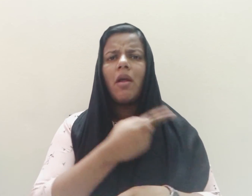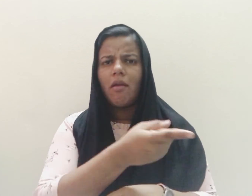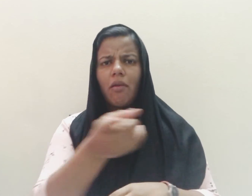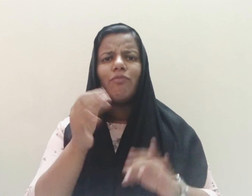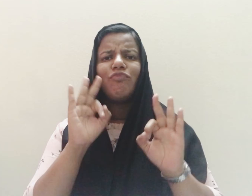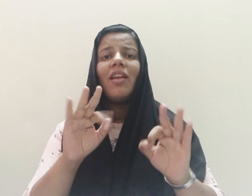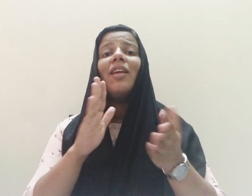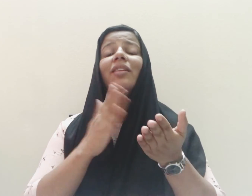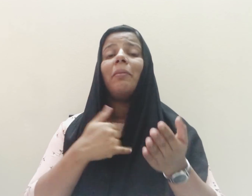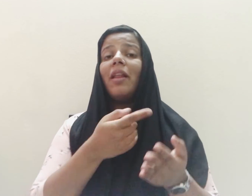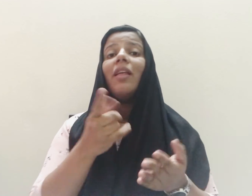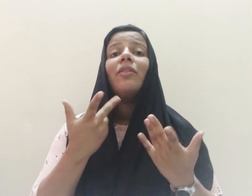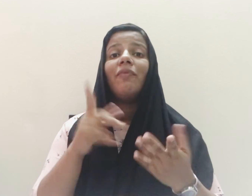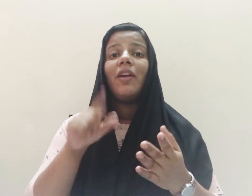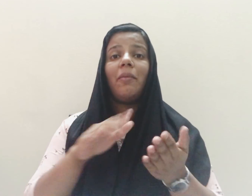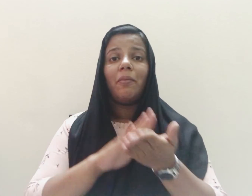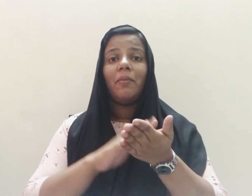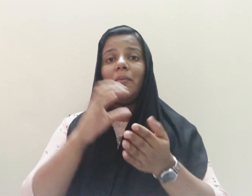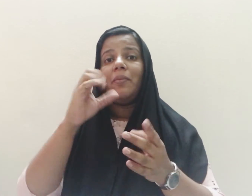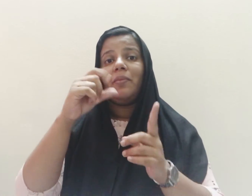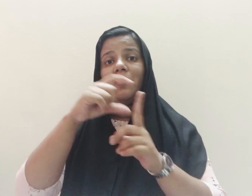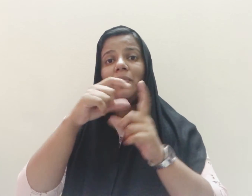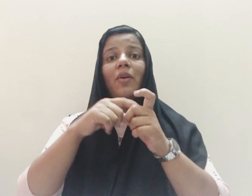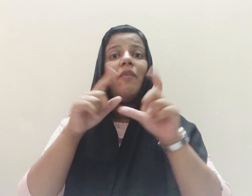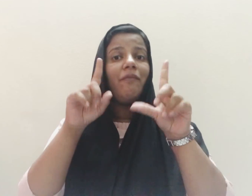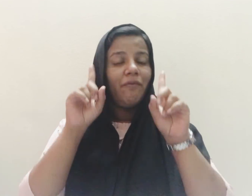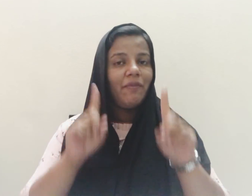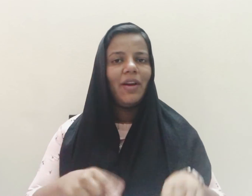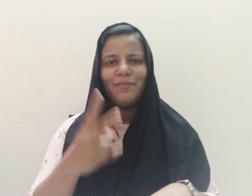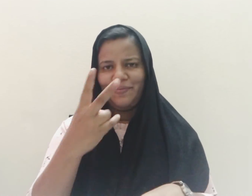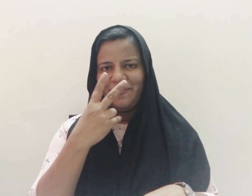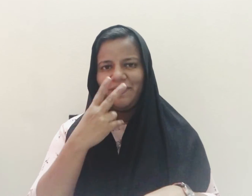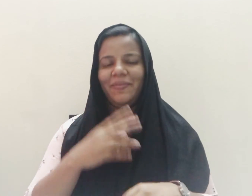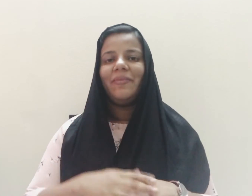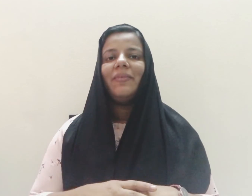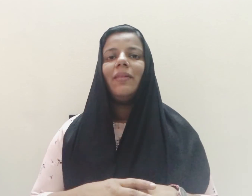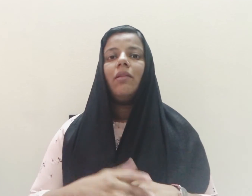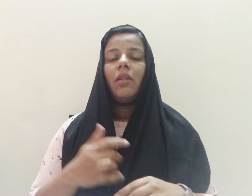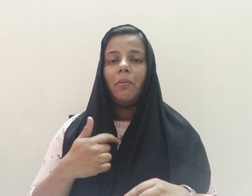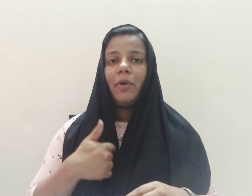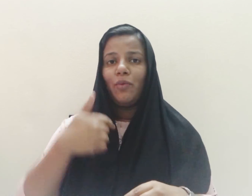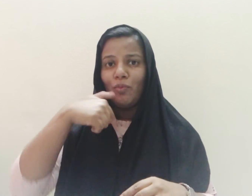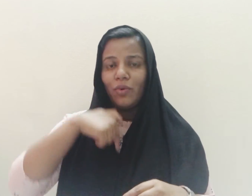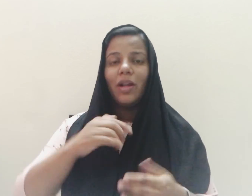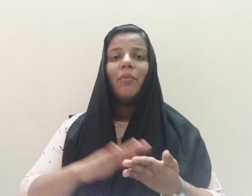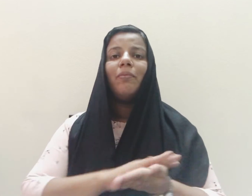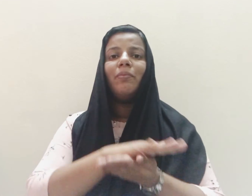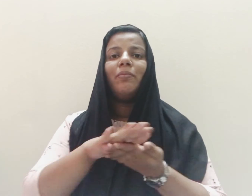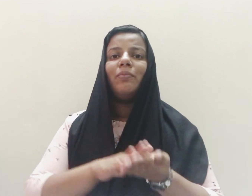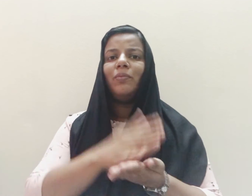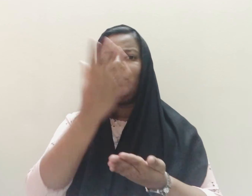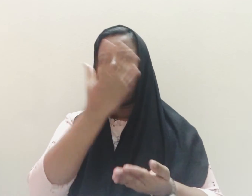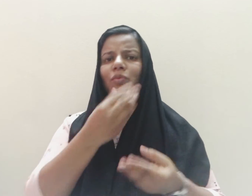സഭകൾക്ക് മാതൃകയായിരിക്കും. നമ്മൾ മറ്റുള്ളവർക്കും മാതൃകയായിരിക്കണം. ആമേൻ ഇങ്ങോട്ട് നോക്കിക്കുക, അതിനാണ് നമ്മുടെ ഉള്ളിൽ പരിശുദ്ധാത്മാവിനെ